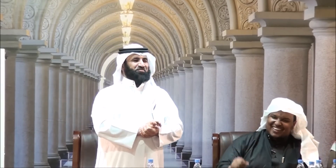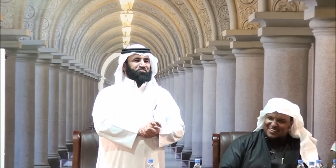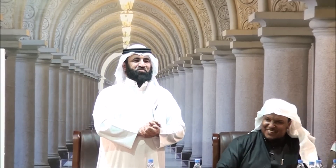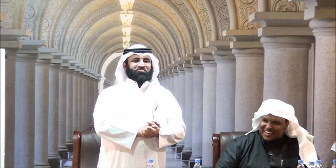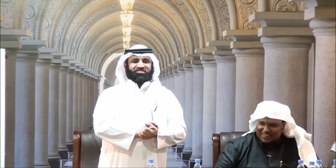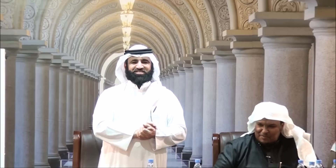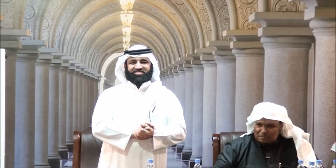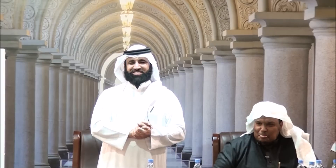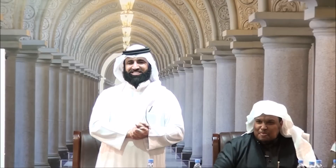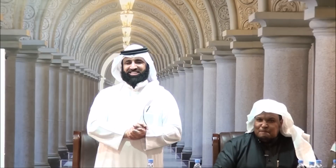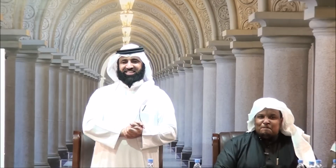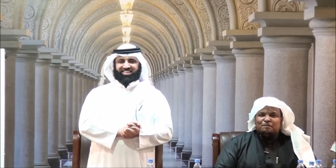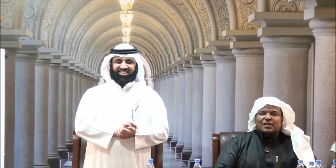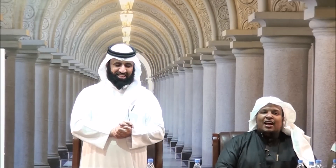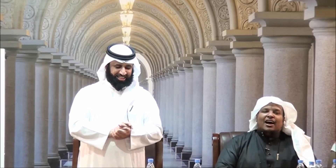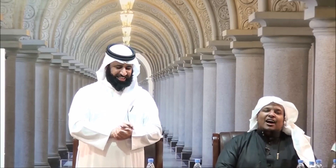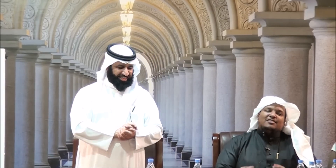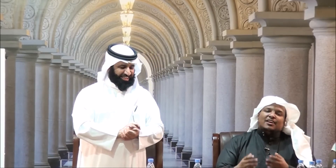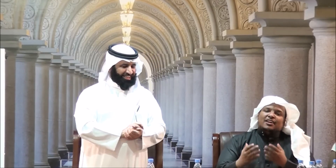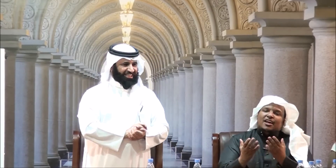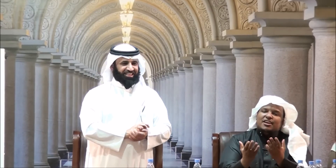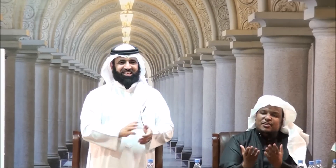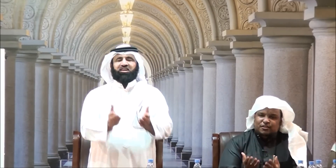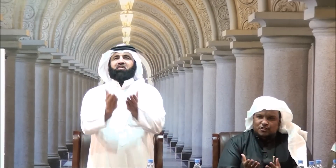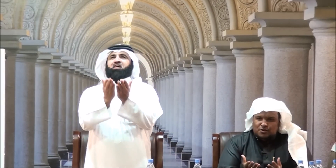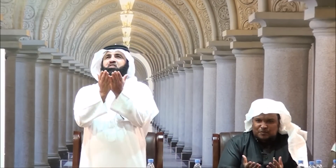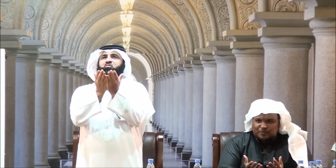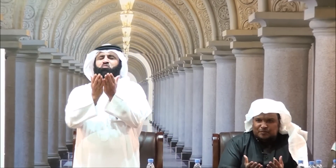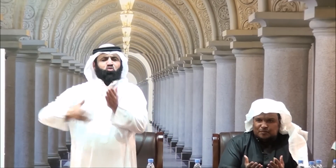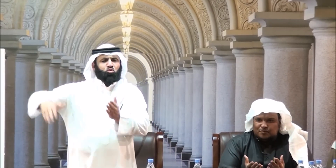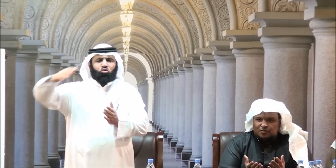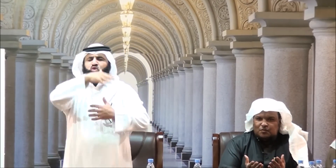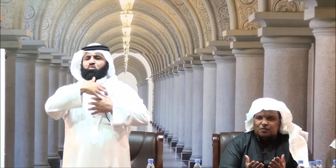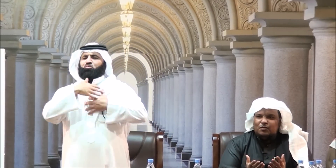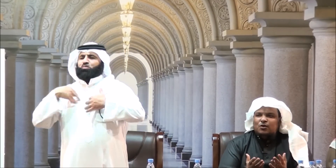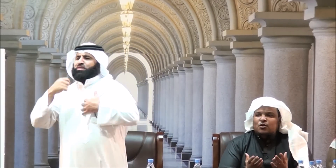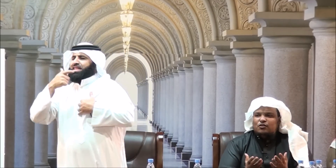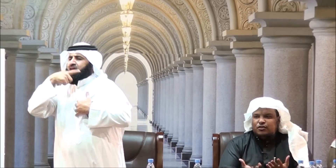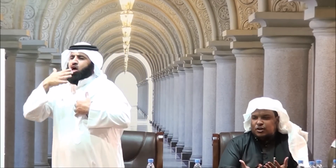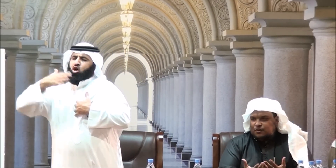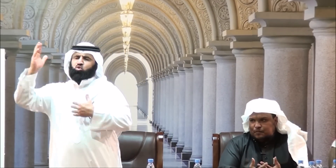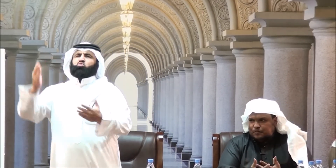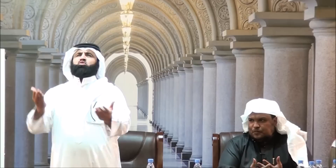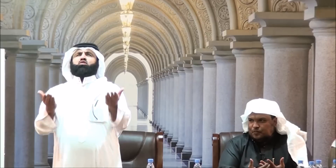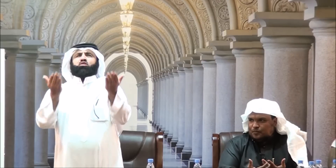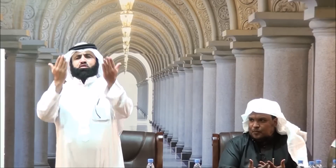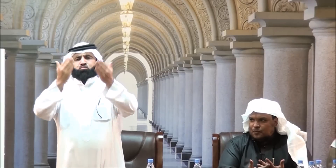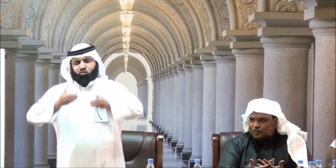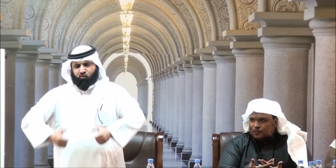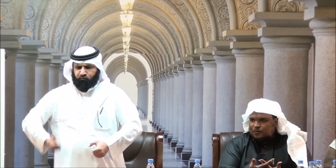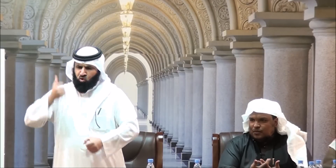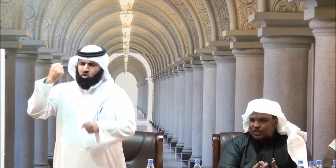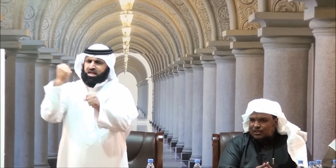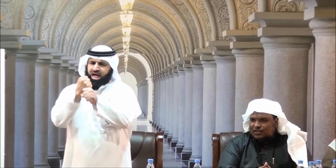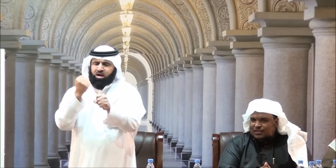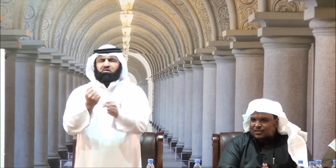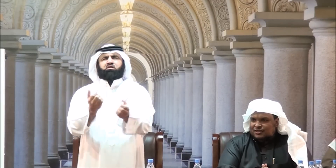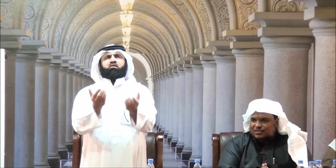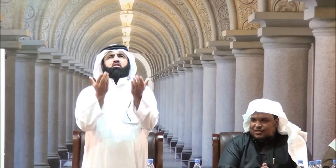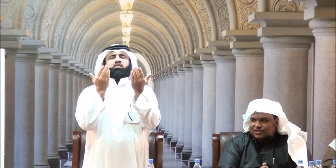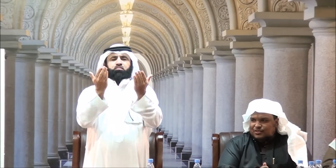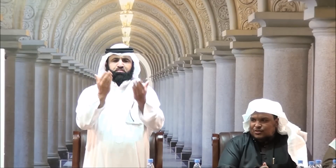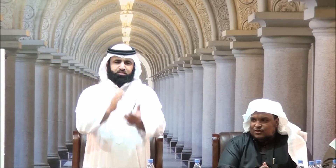الله يجزاك الخير. أسأل الله أن يسعدكم ويوفقكم